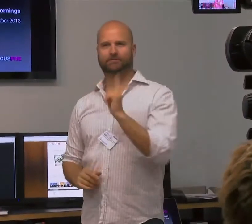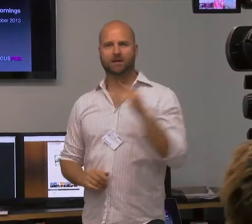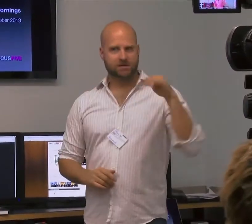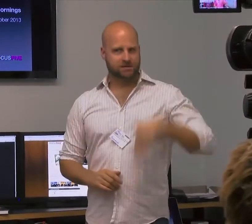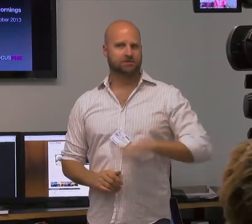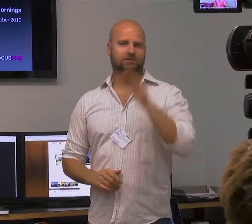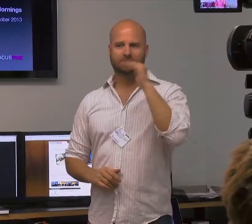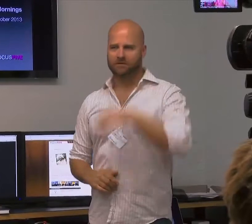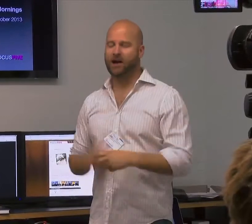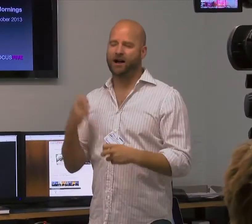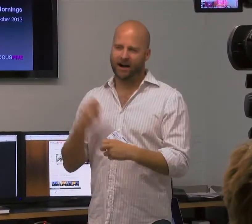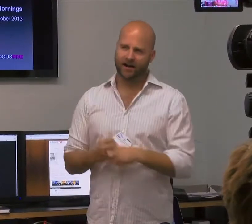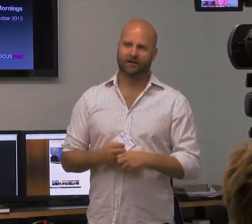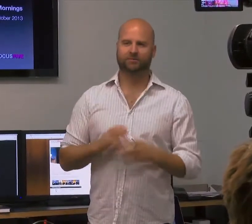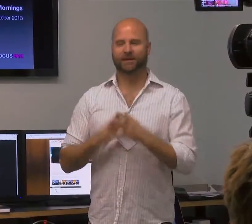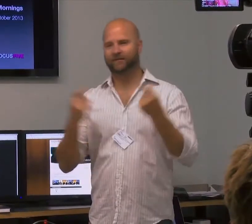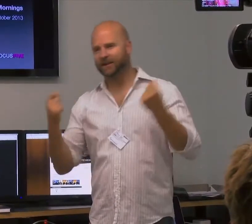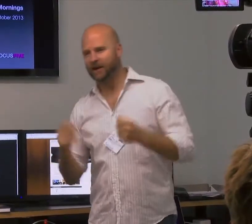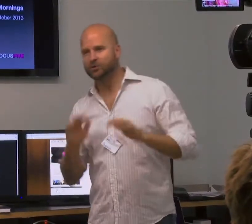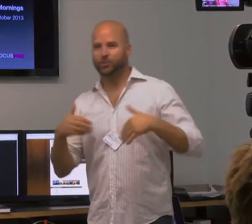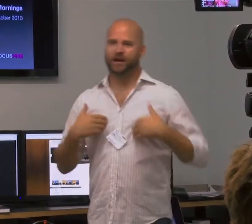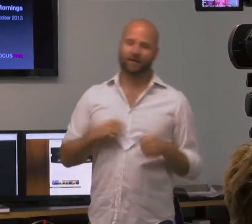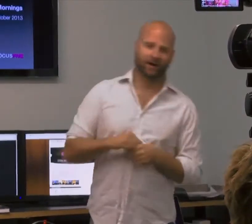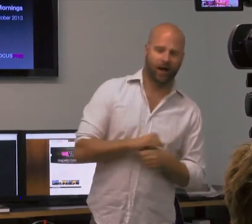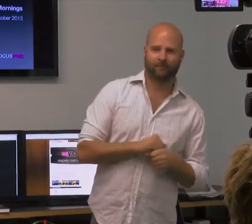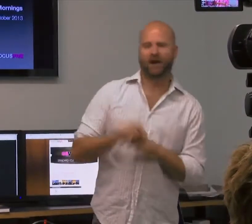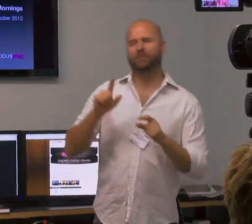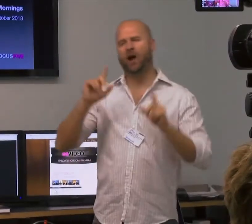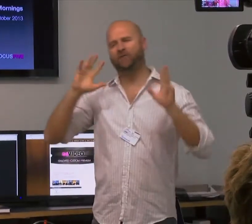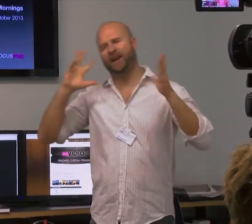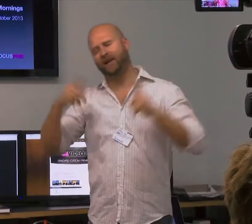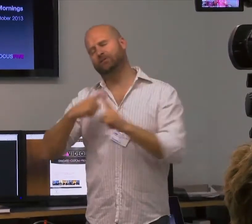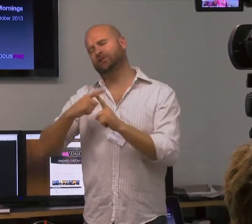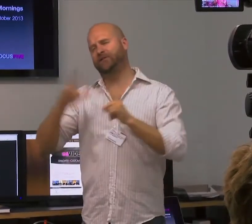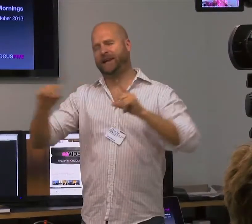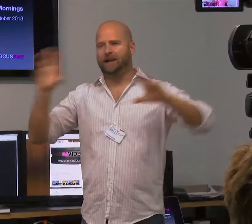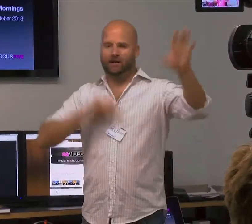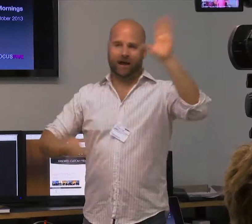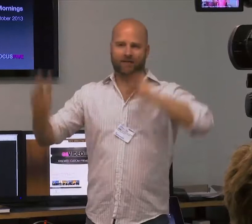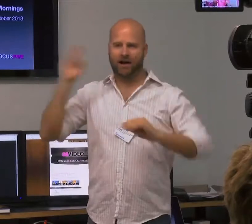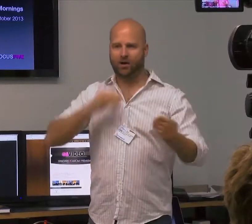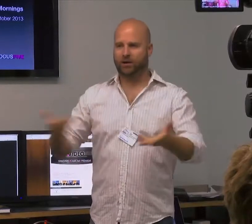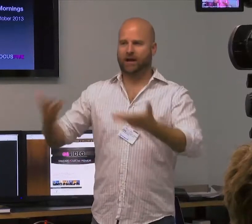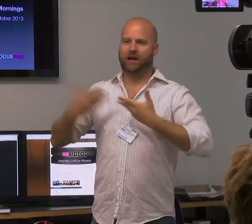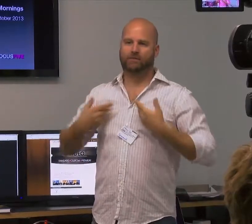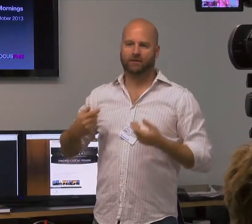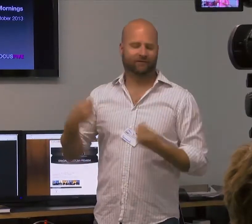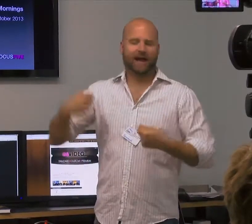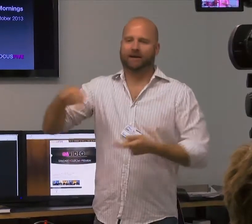Also es war nicht, es war viel Up and Down, viel harte Zeit, Kampf um Überleben, Sponsoren suchen und